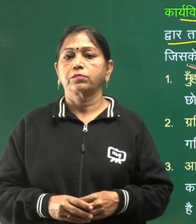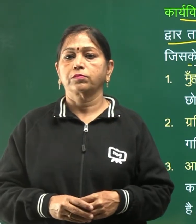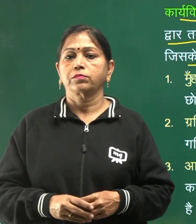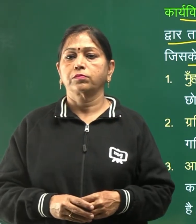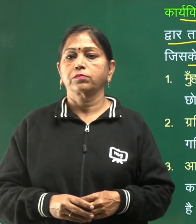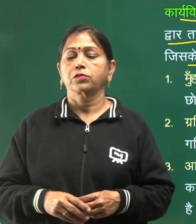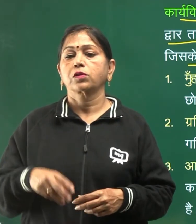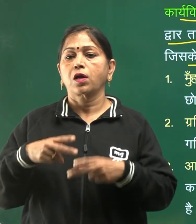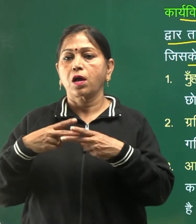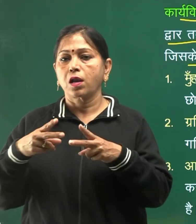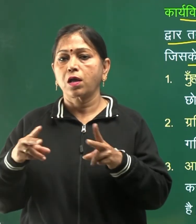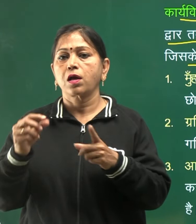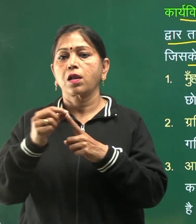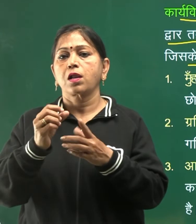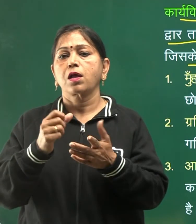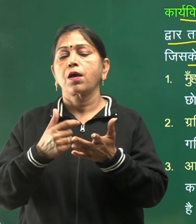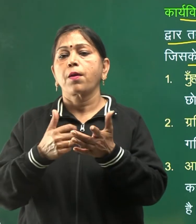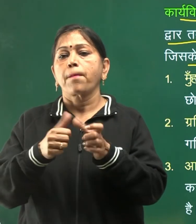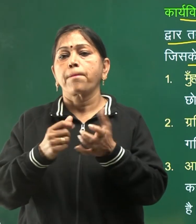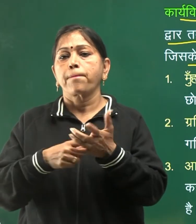जिसके निम्न भाग हैं: